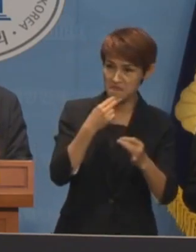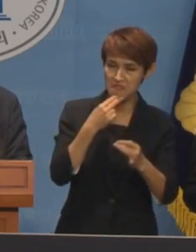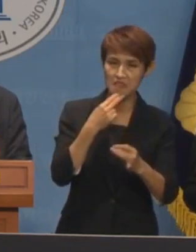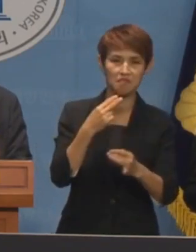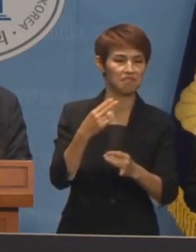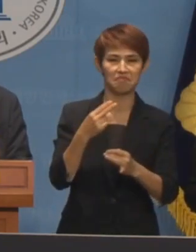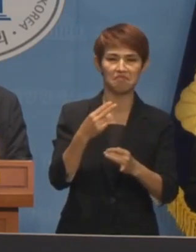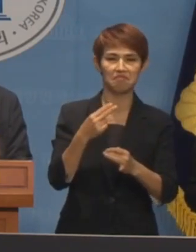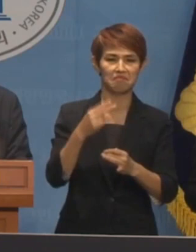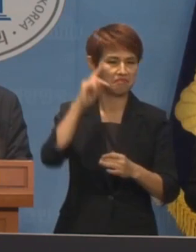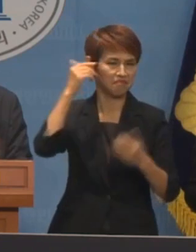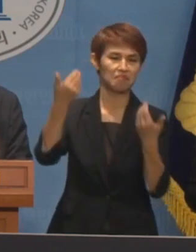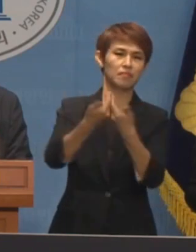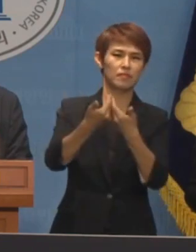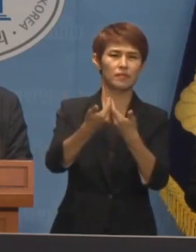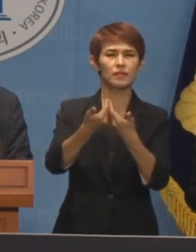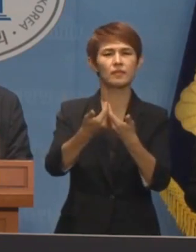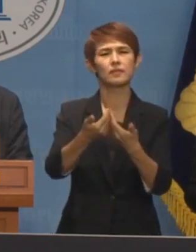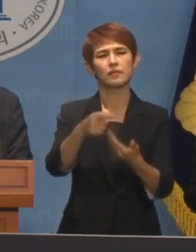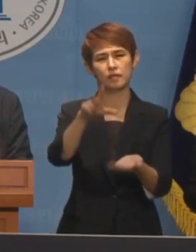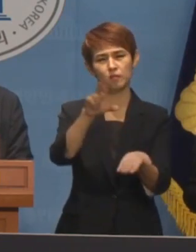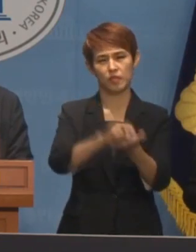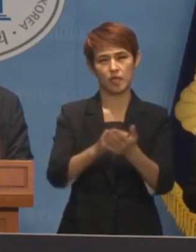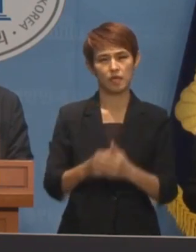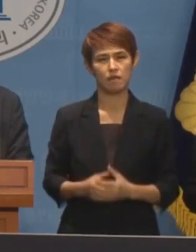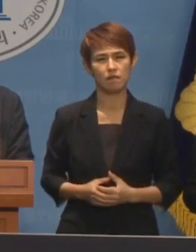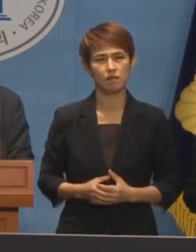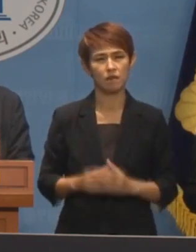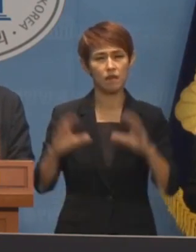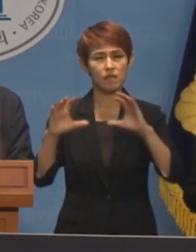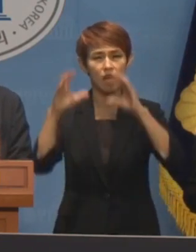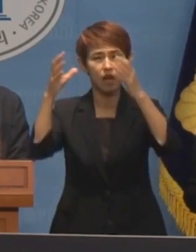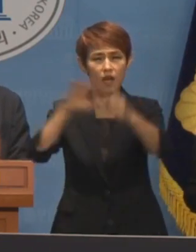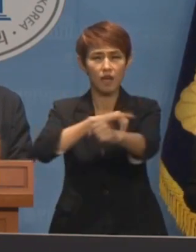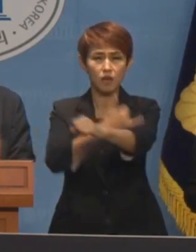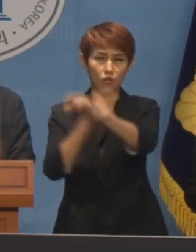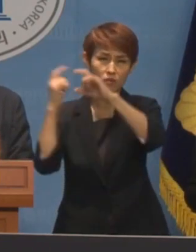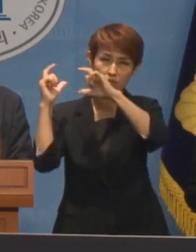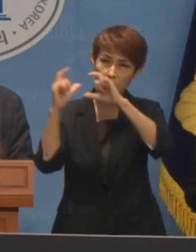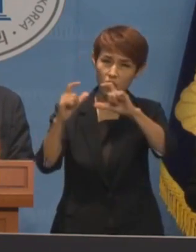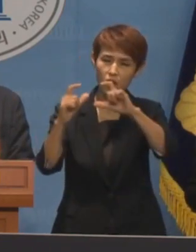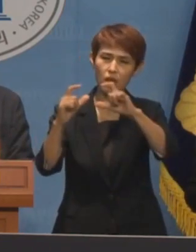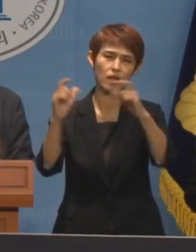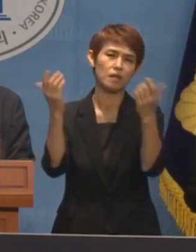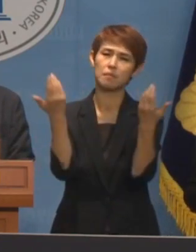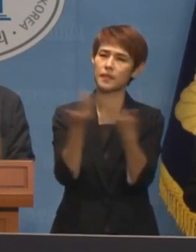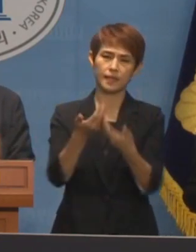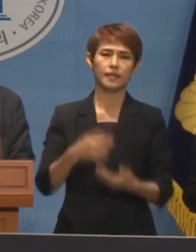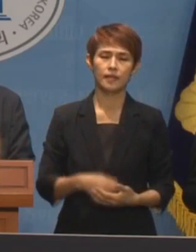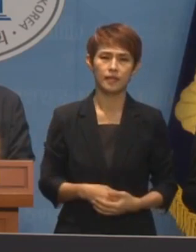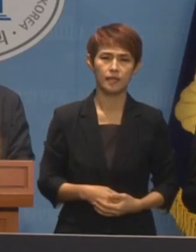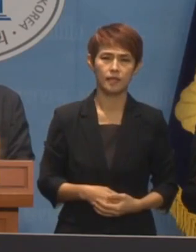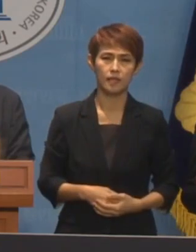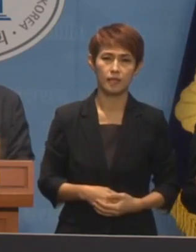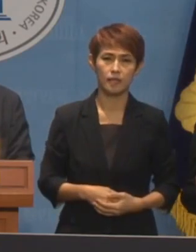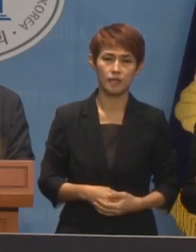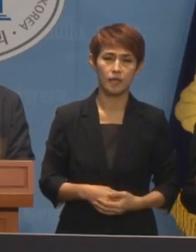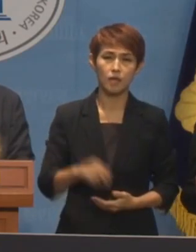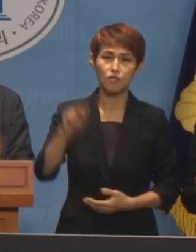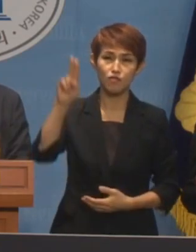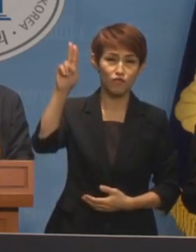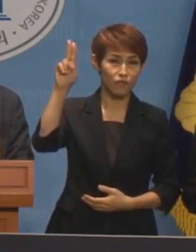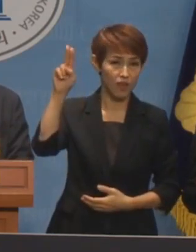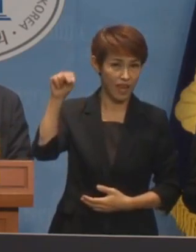프레임을 씌웁니다. 이것이 바로 세계인권 선언에 어긋나는 것이고 역행하는 것이고 오늘날